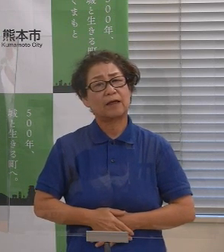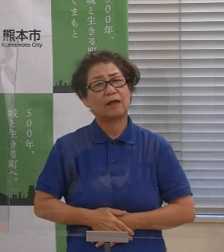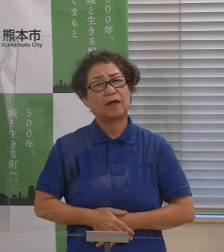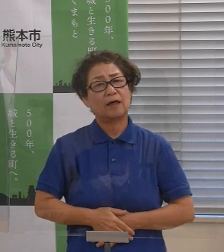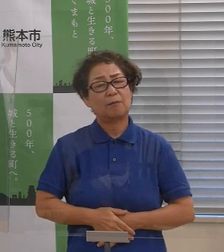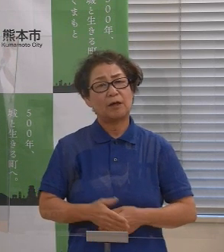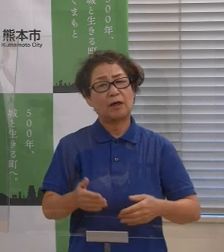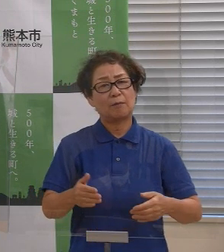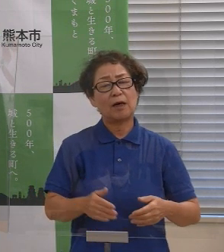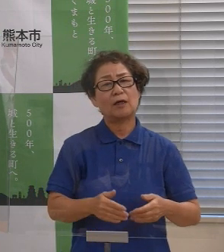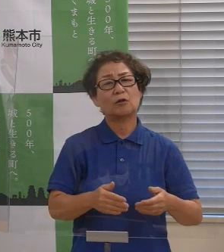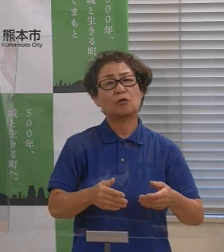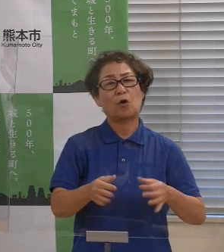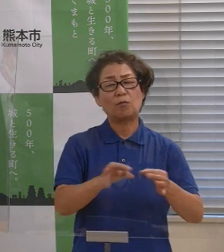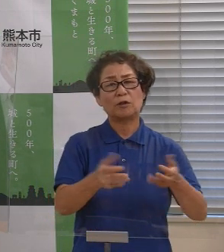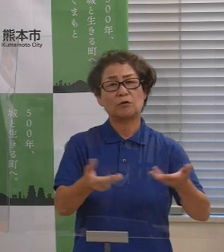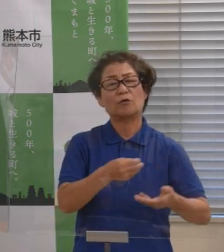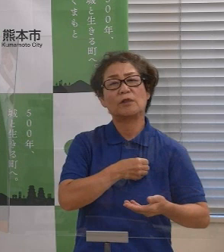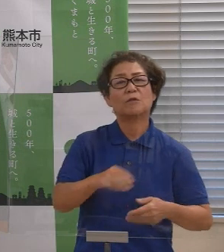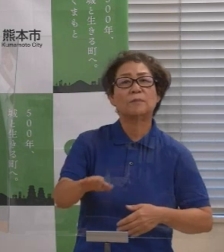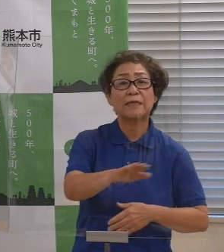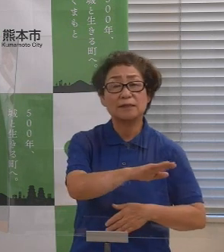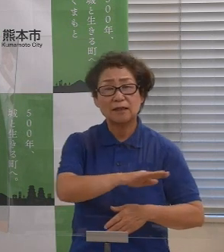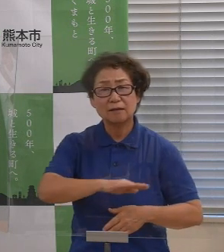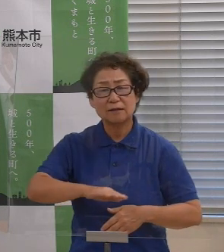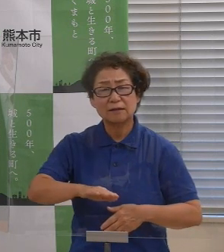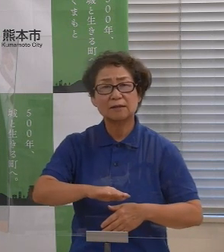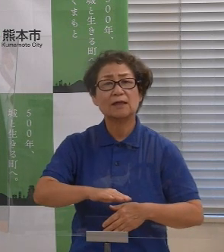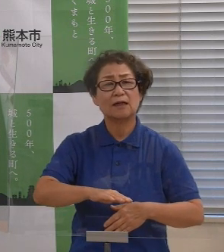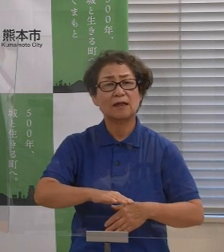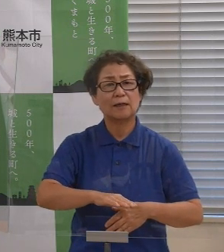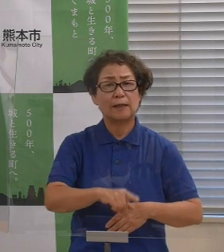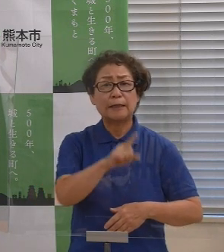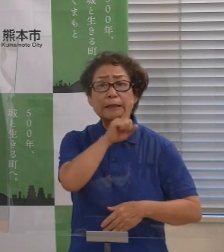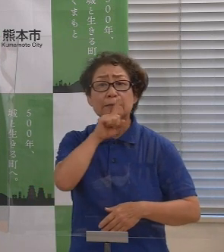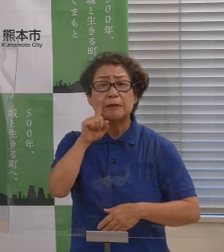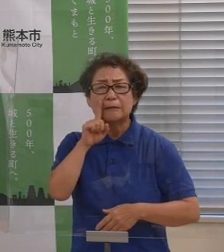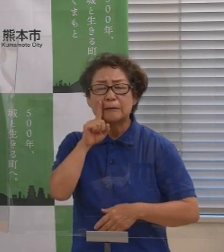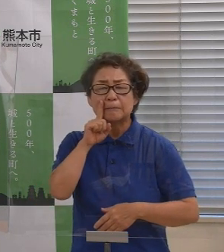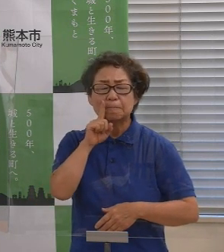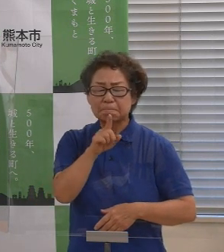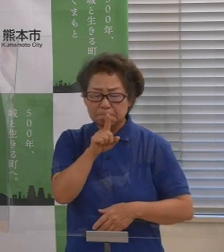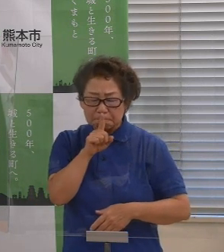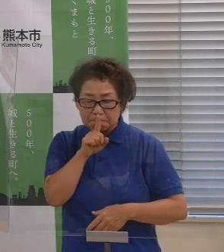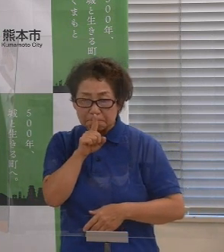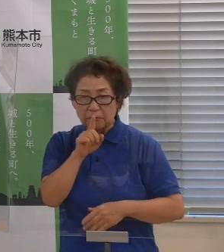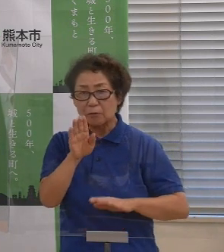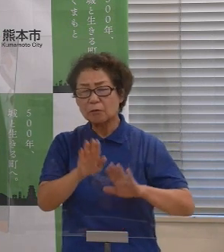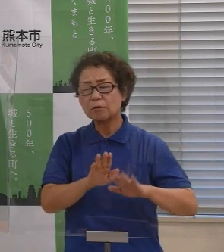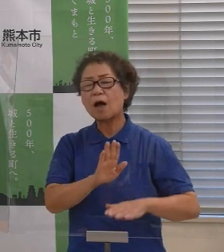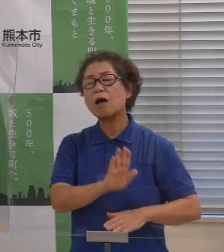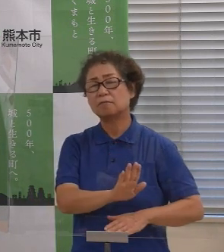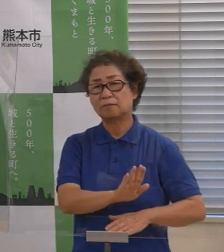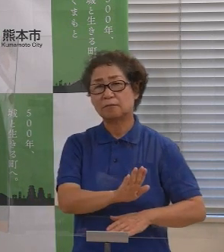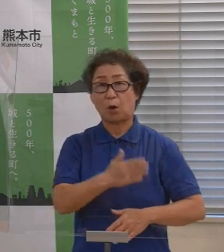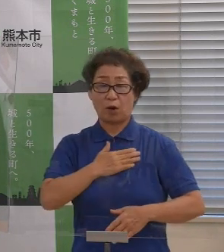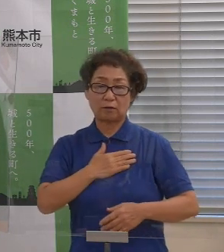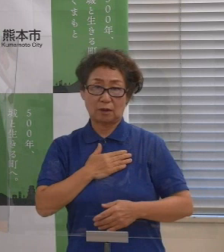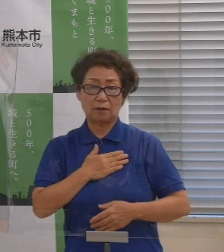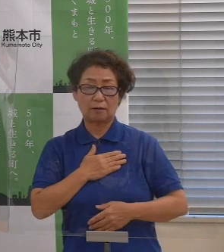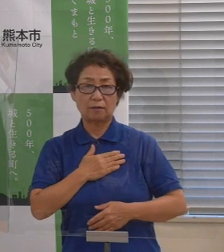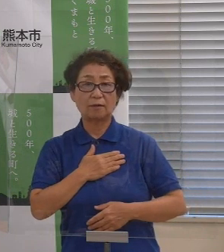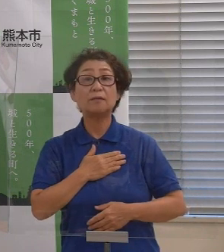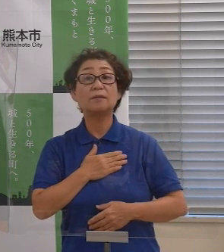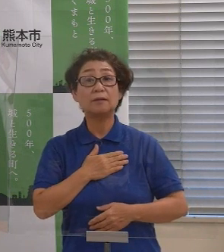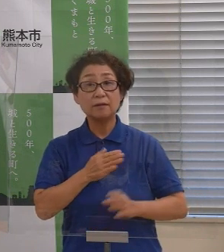従業員の方がですね、いろいろと、まあ、秘密にする傾向があるということがありますので、な